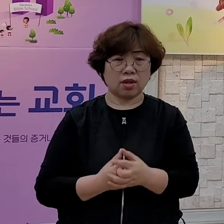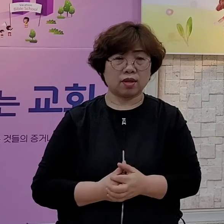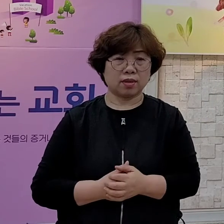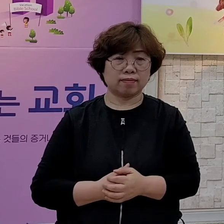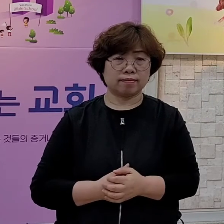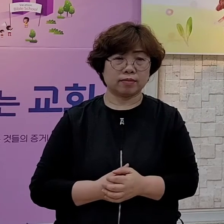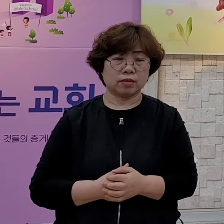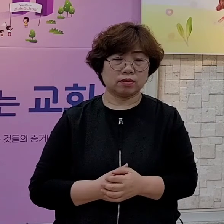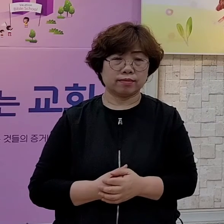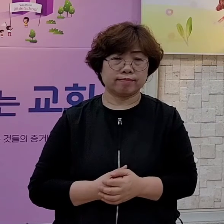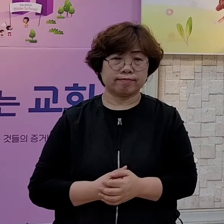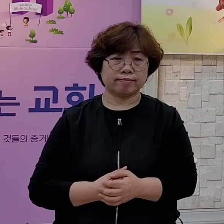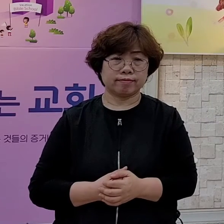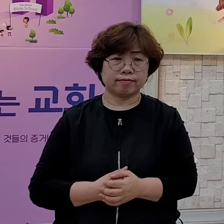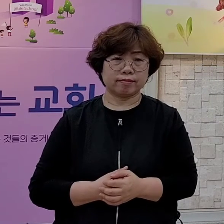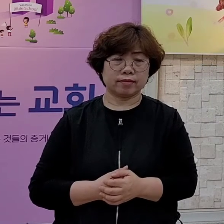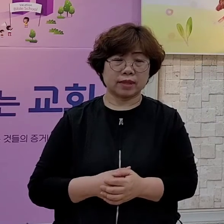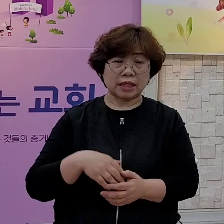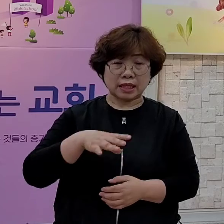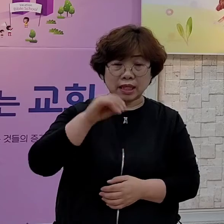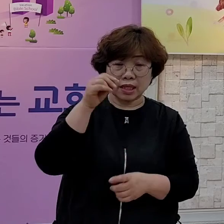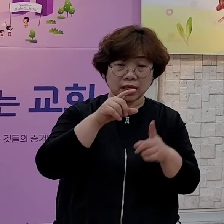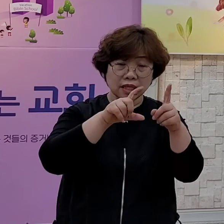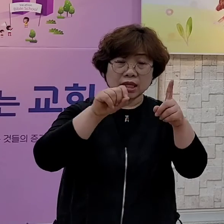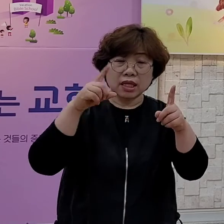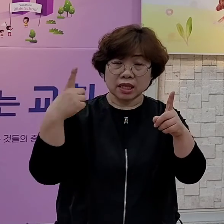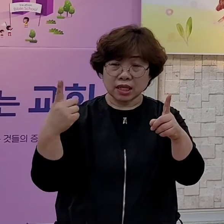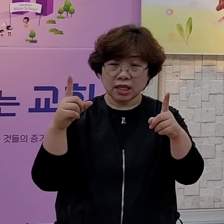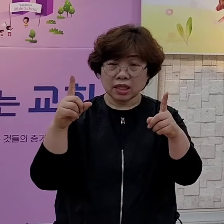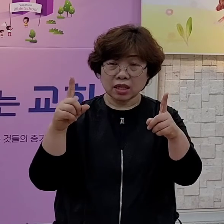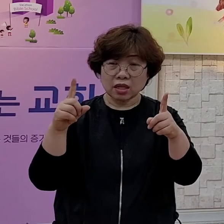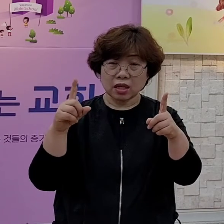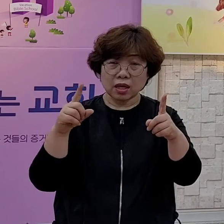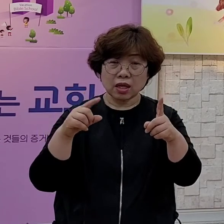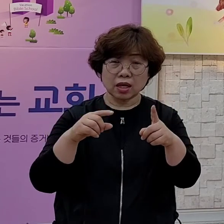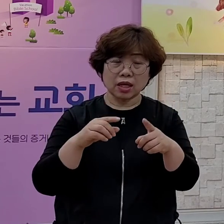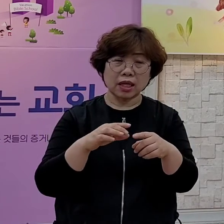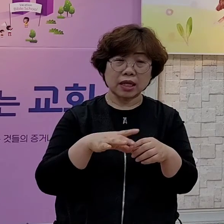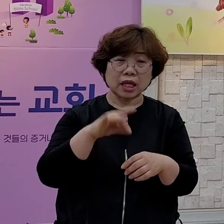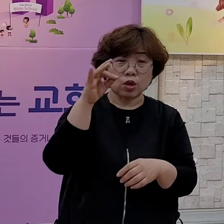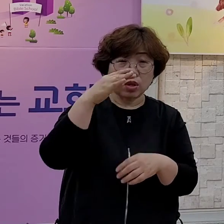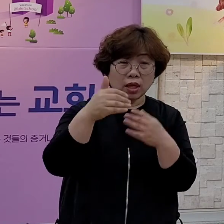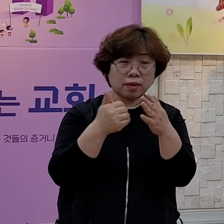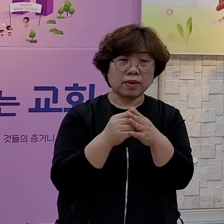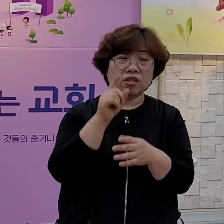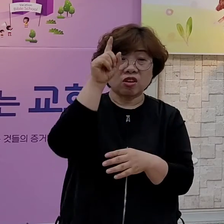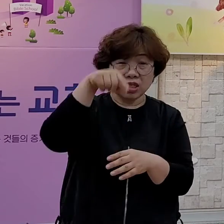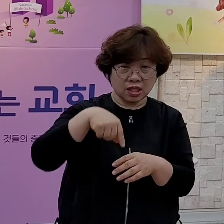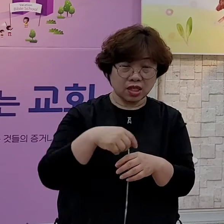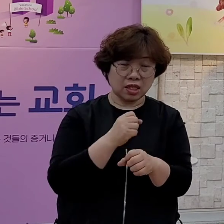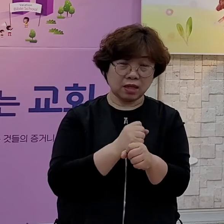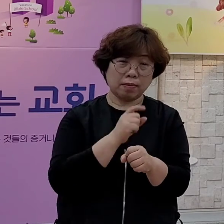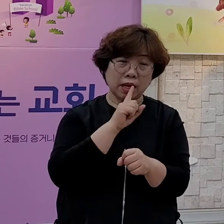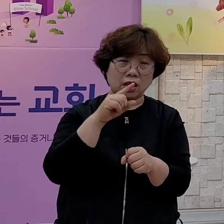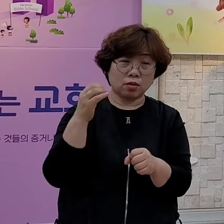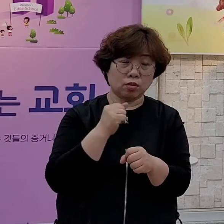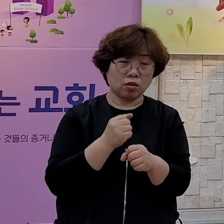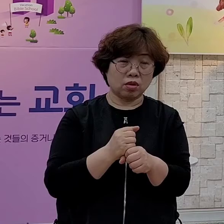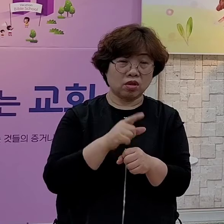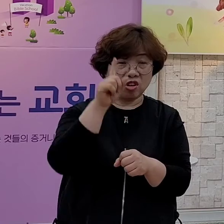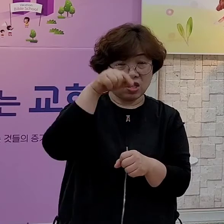창조하시니라. 1장 1절 창세기, 이 말씀이 믿어져야 이 성경이 믿어지듯이, 여러분, 그 문구 사이에 생략된